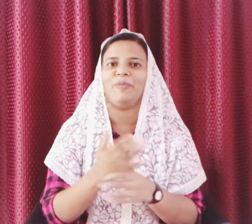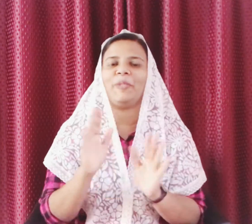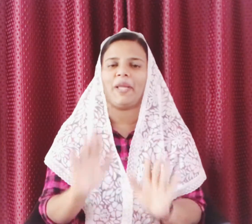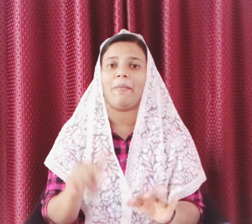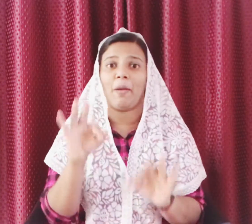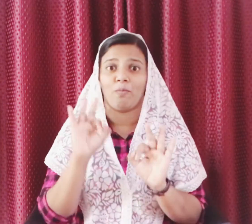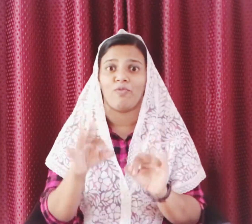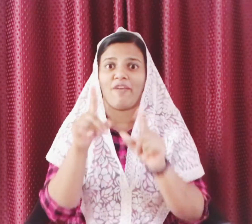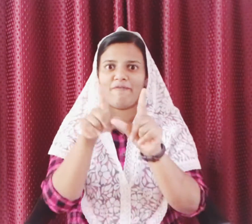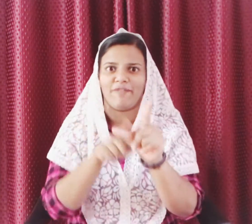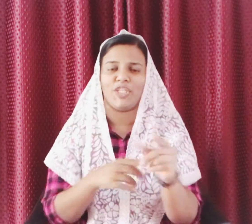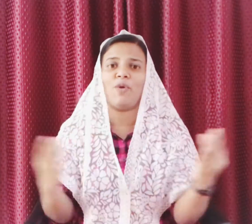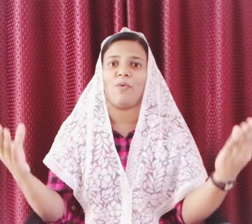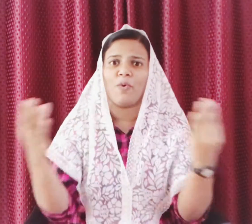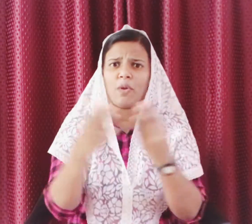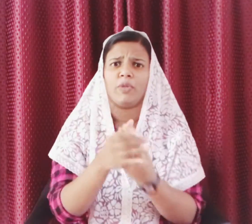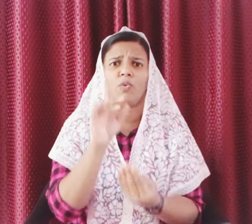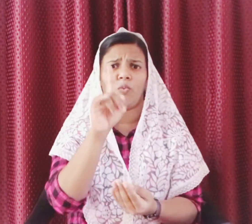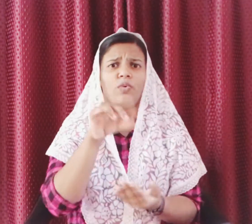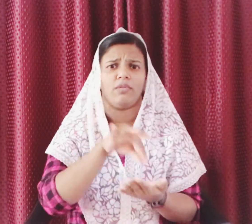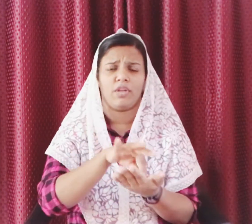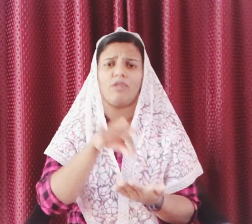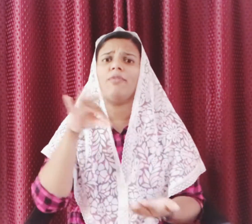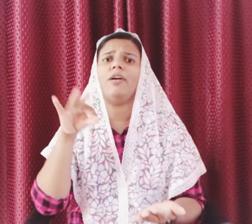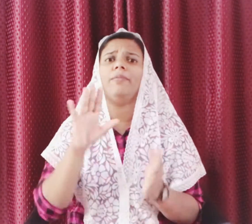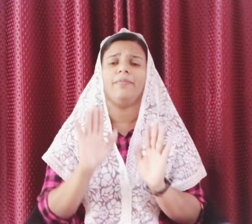ഈ പുതുവർഷത്തിൽ നമുക്ക് ഒരുമിച്ച് ഒരു തീരുമാനമെടുക്കാം.